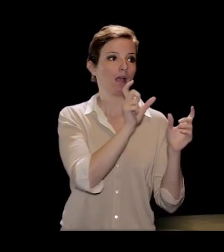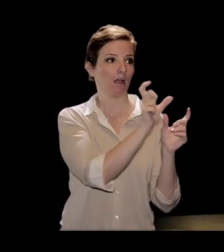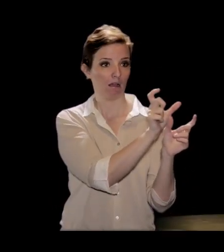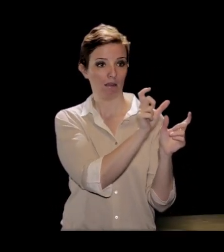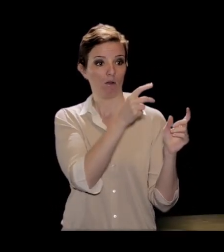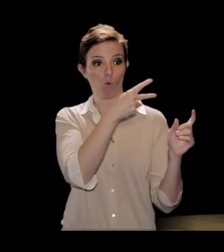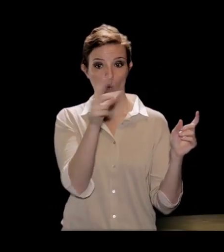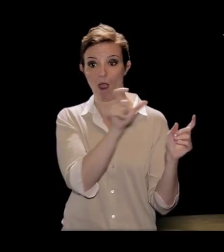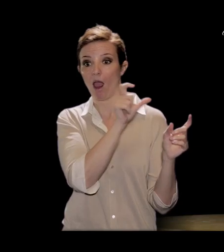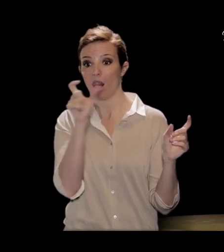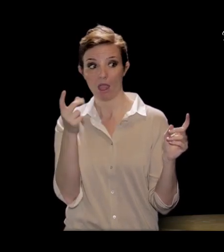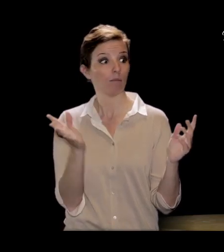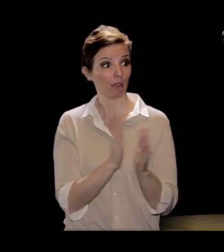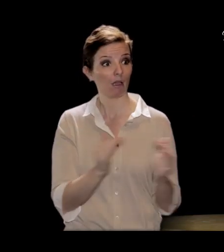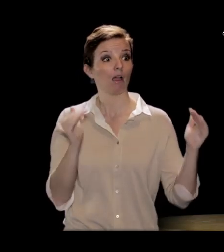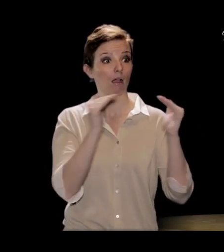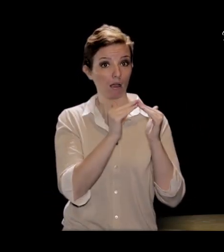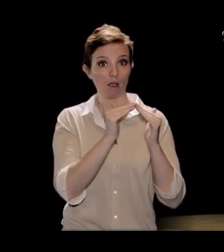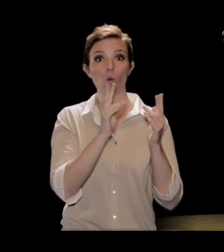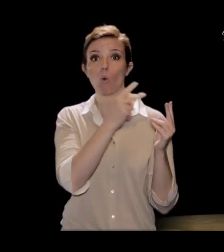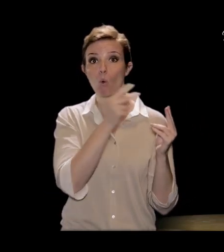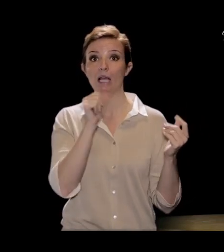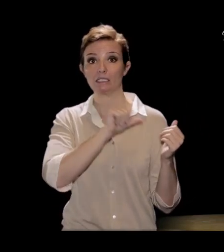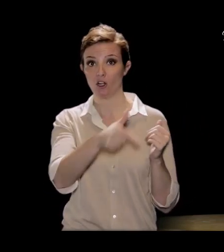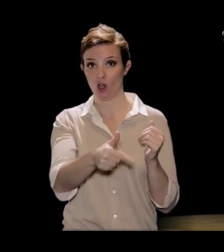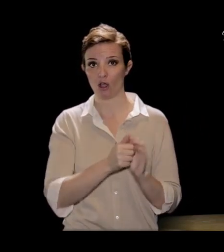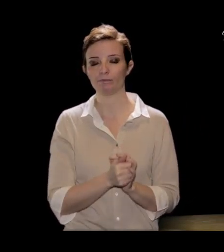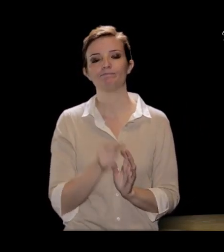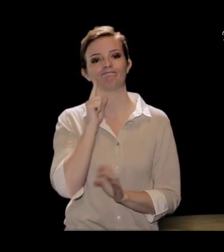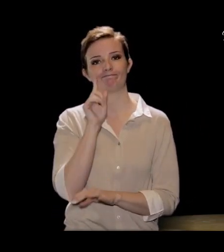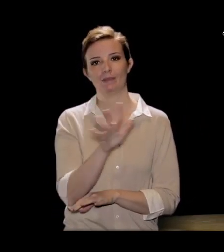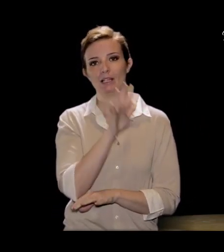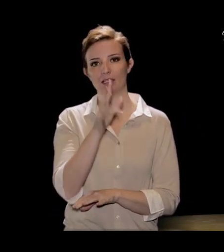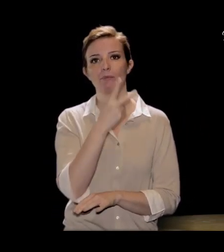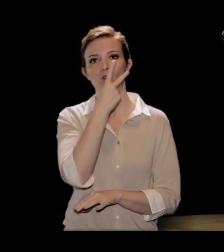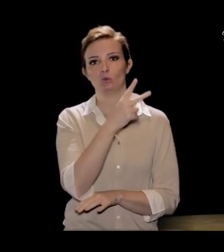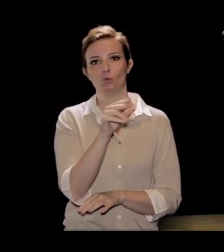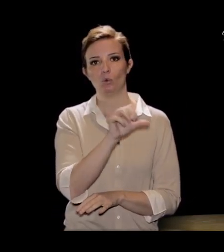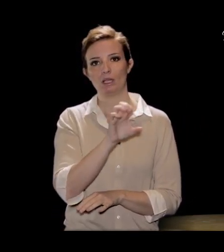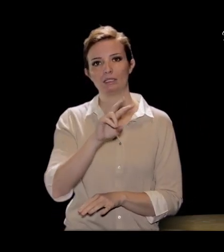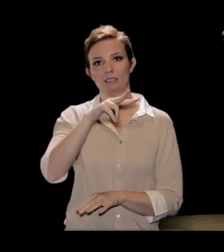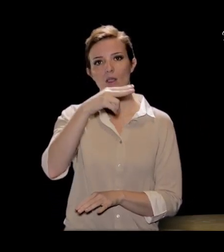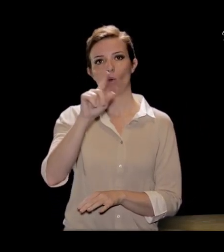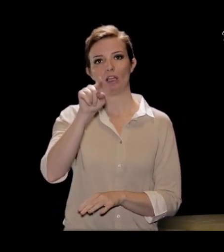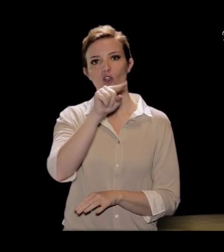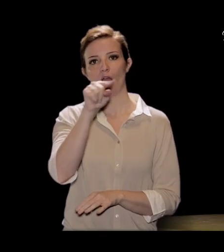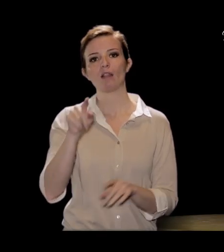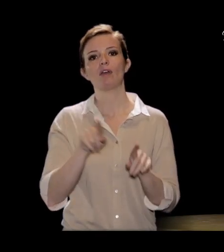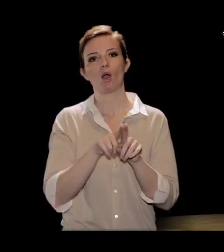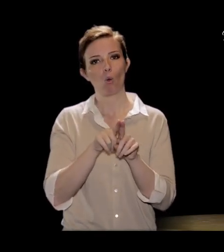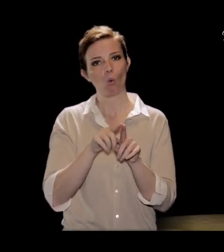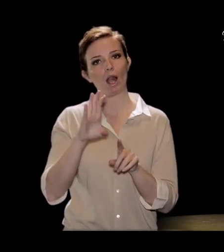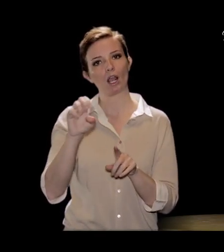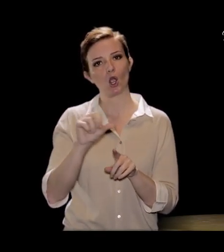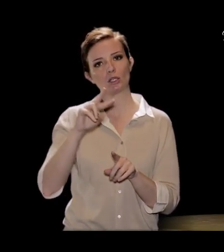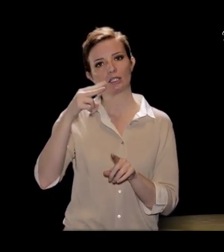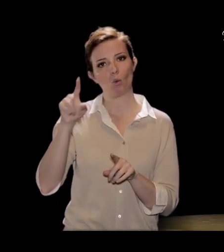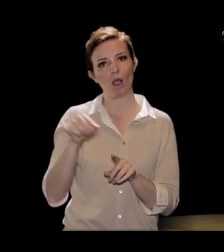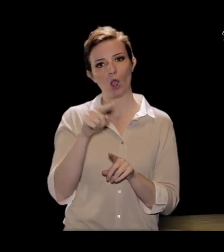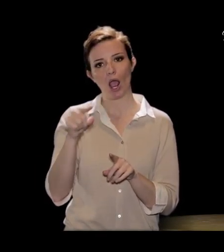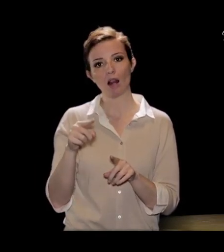Andiamo a fare un esempio 2 sen quadro alfa uguale cosen quadro alfa che